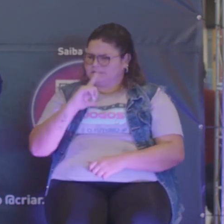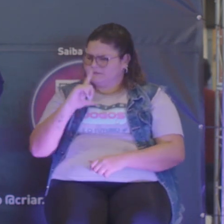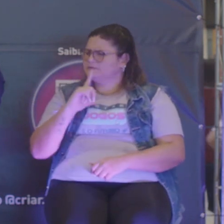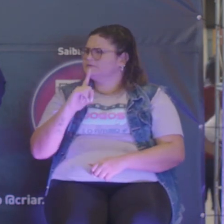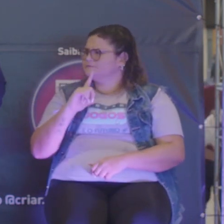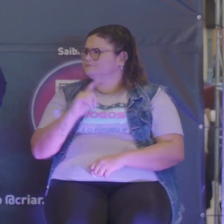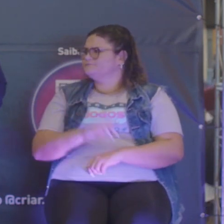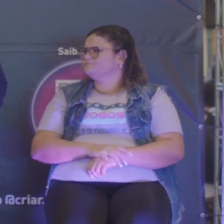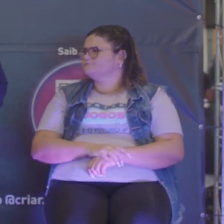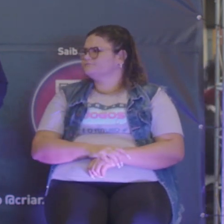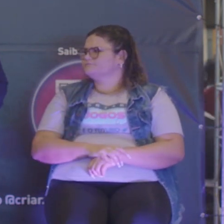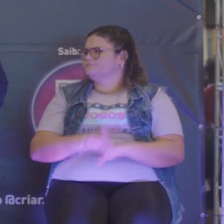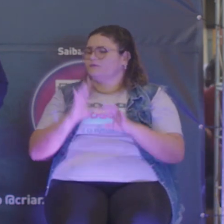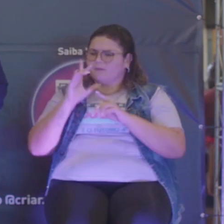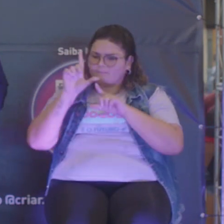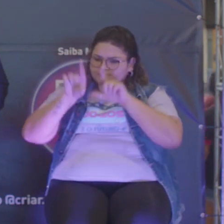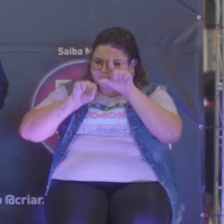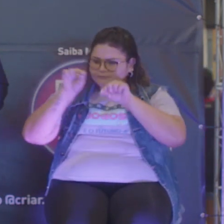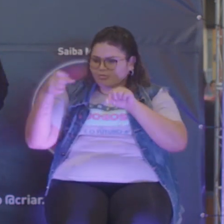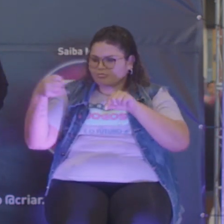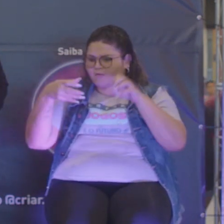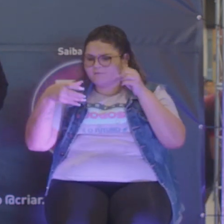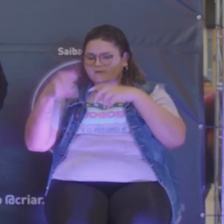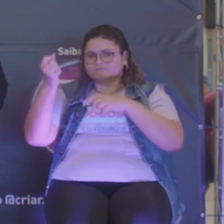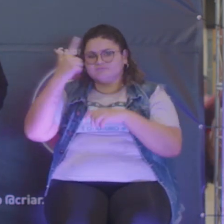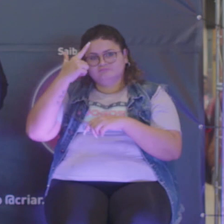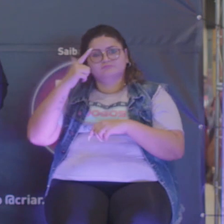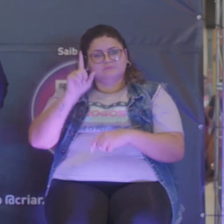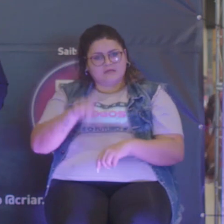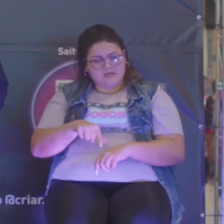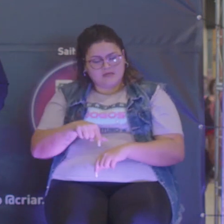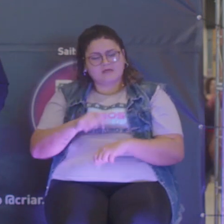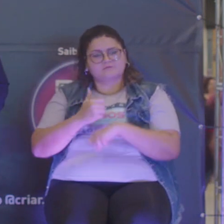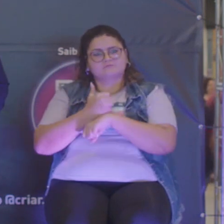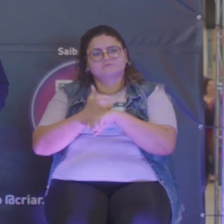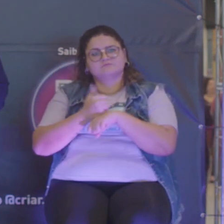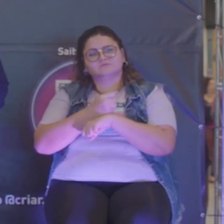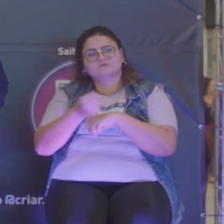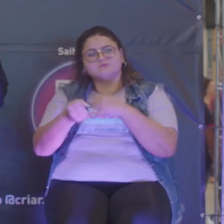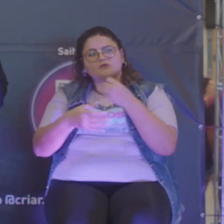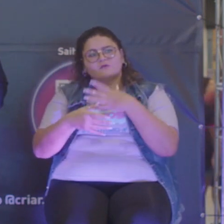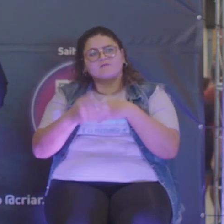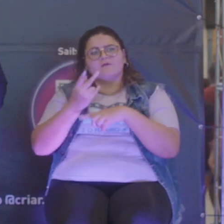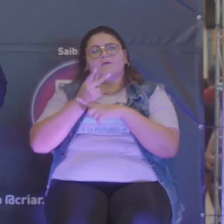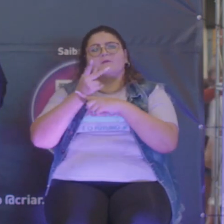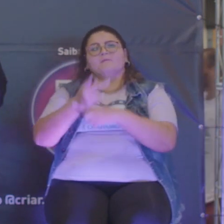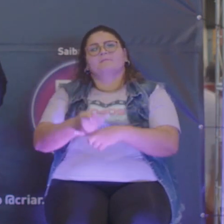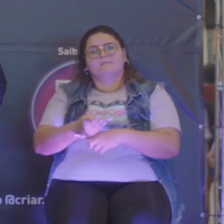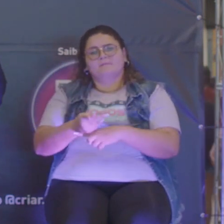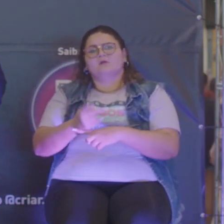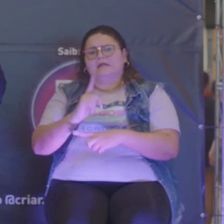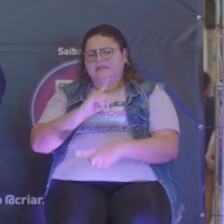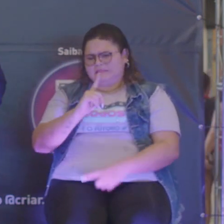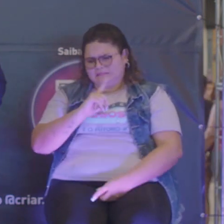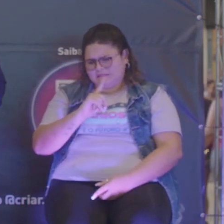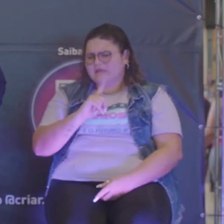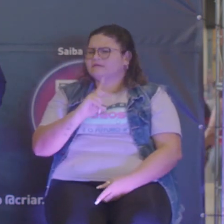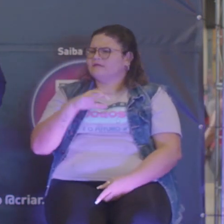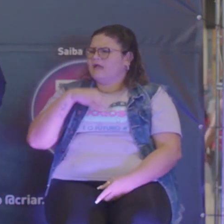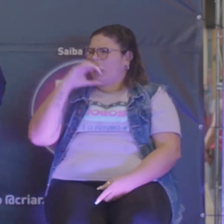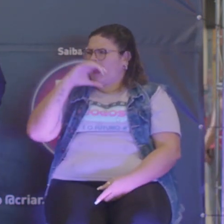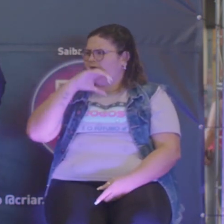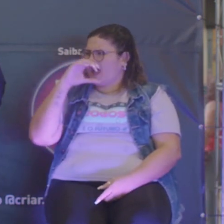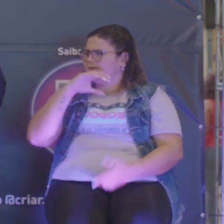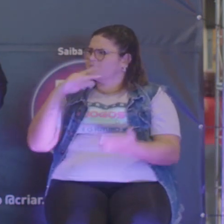ficam monitorando esses novos talentos. E o mercado de games e esportes é tão volátil que então é muito rápido